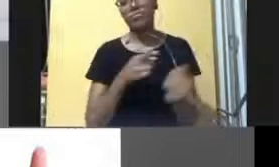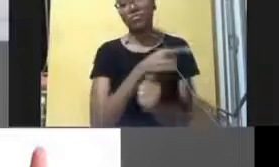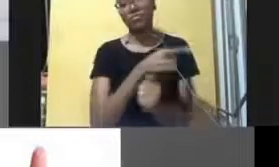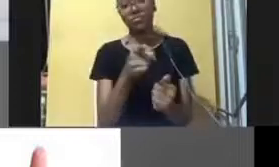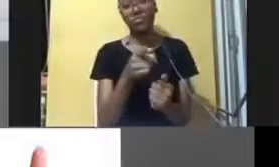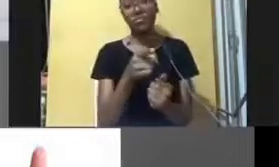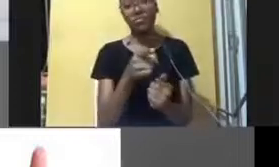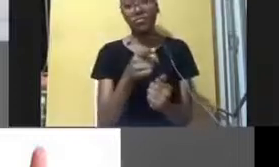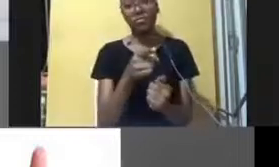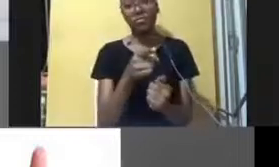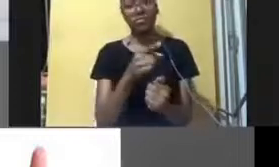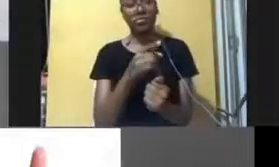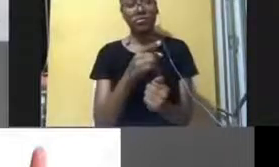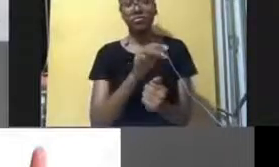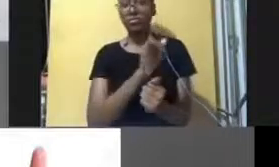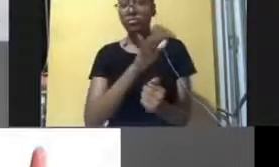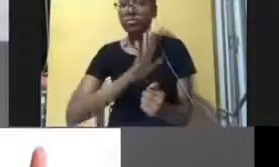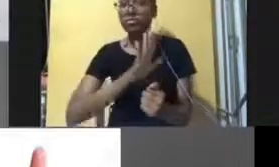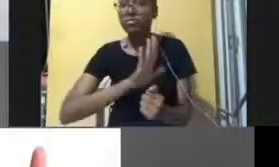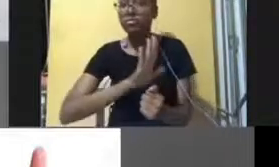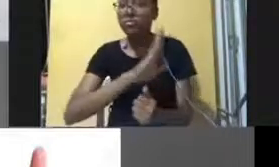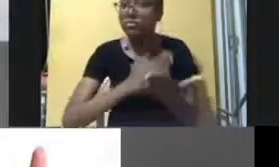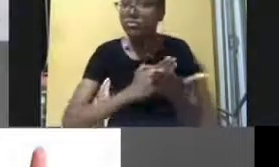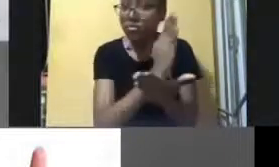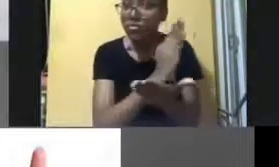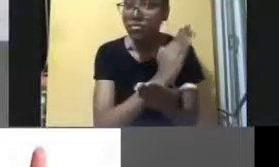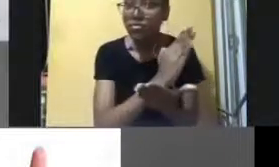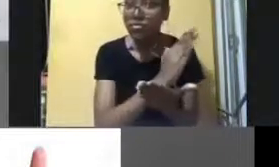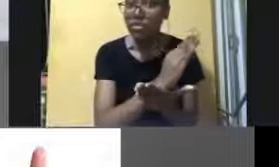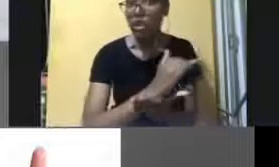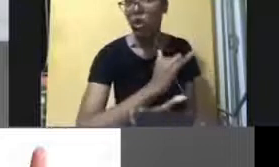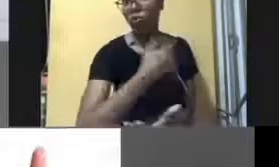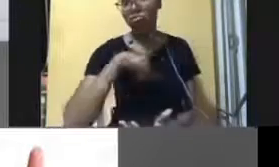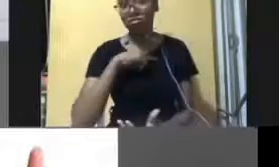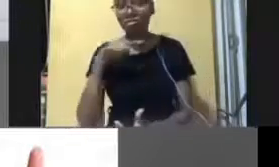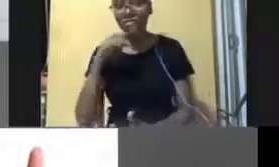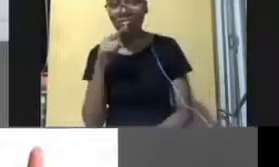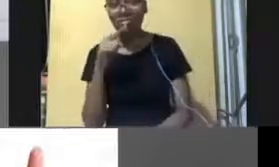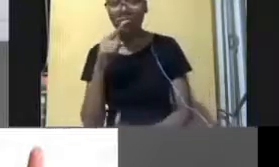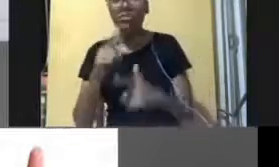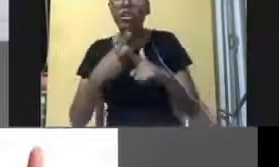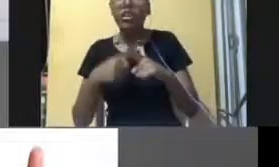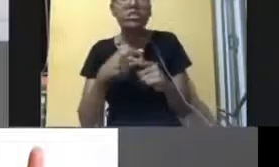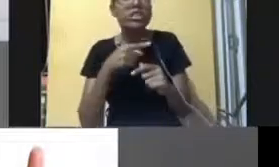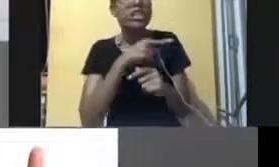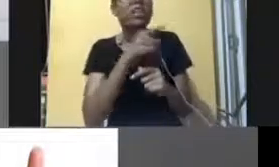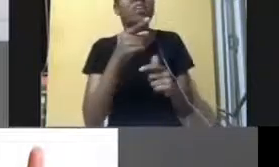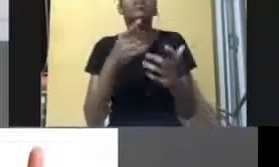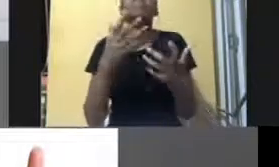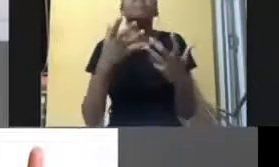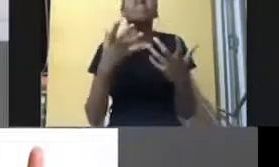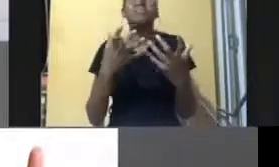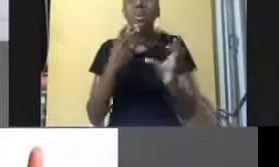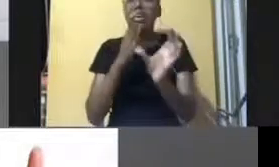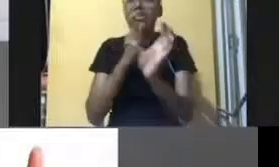de ellos, igual que a nosotros. Entonces, al no tener realmente muchos psicólogos preparados para